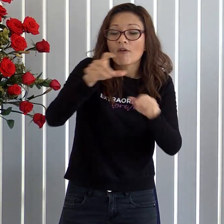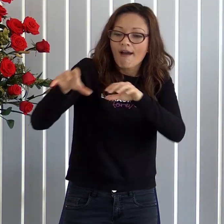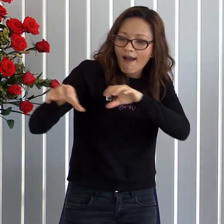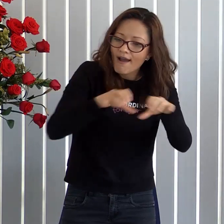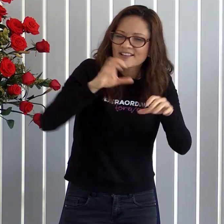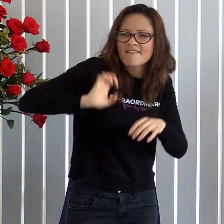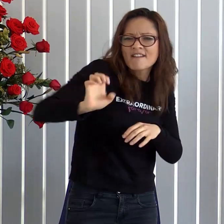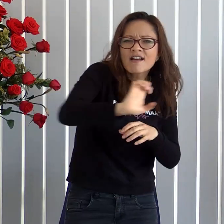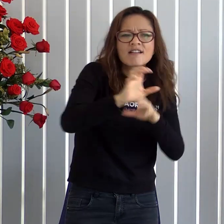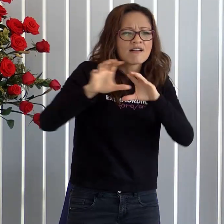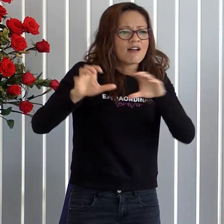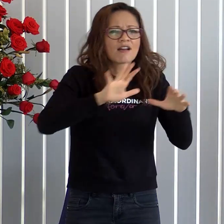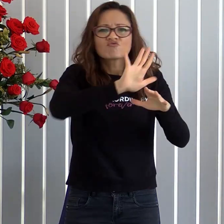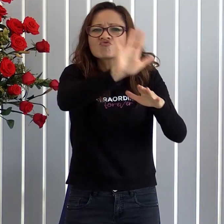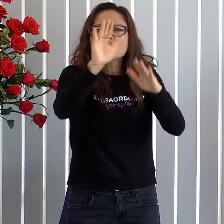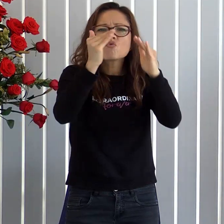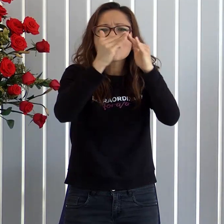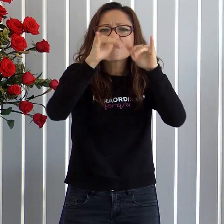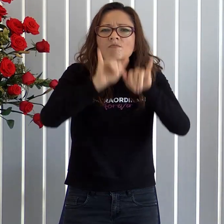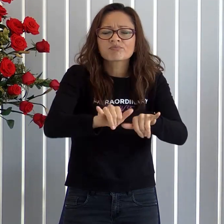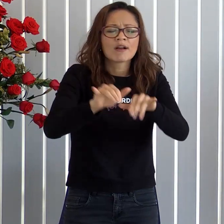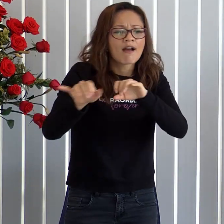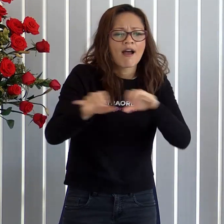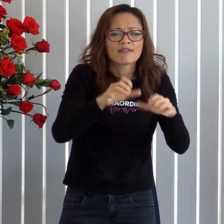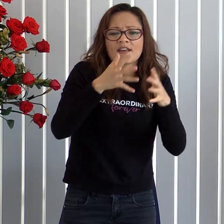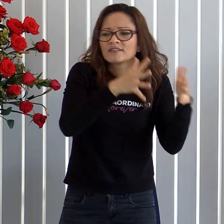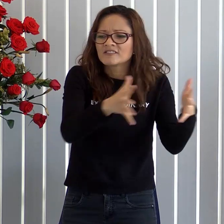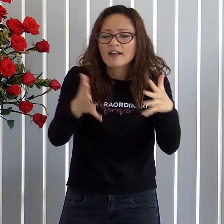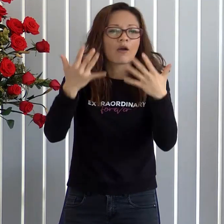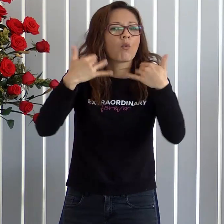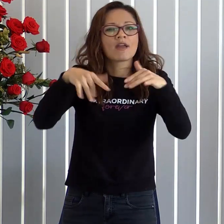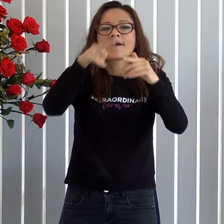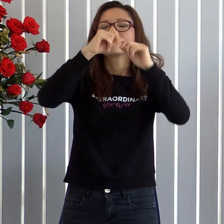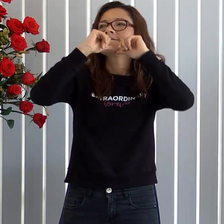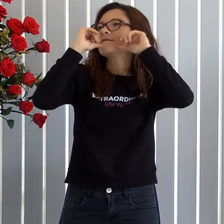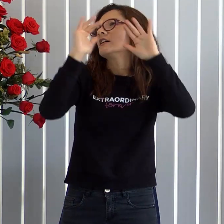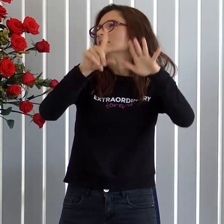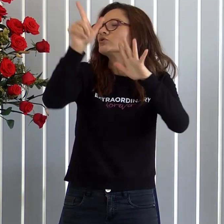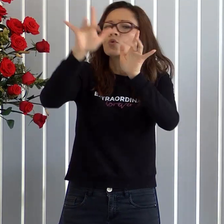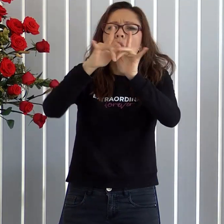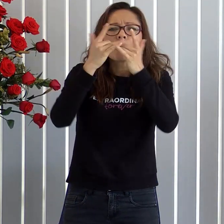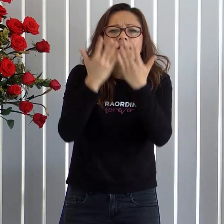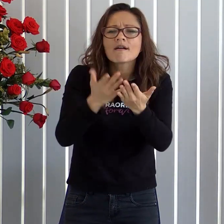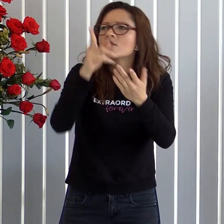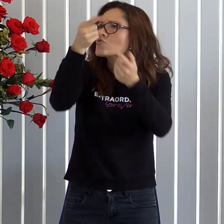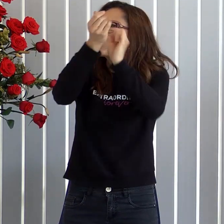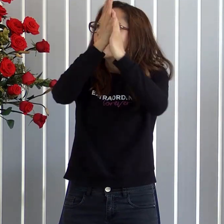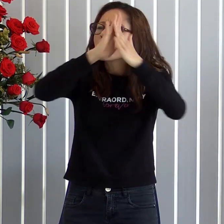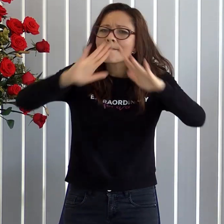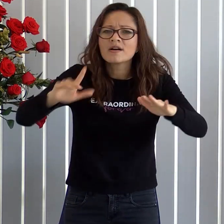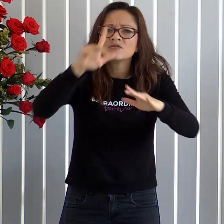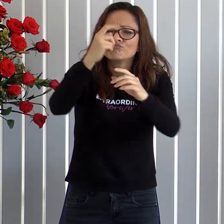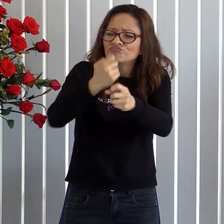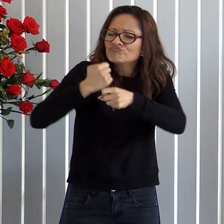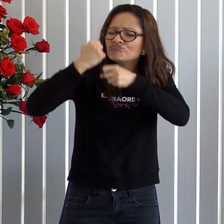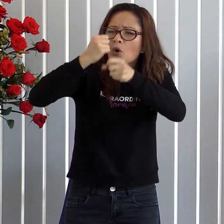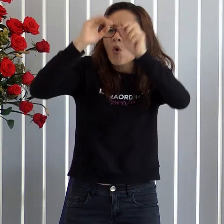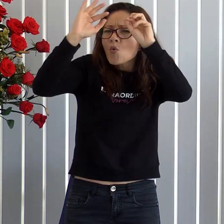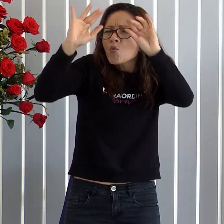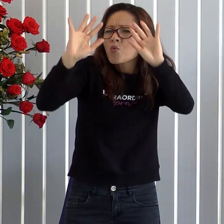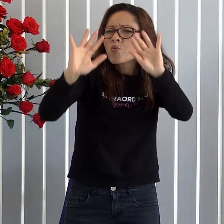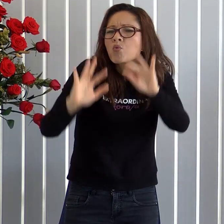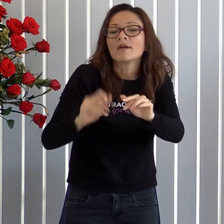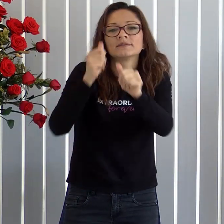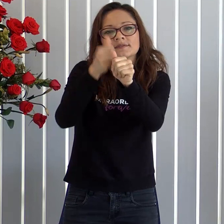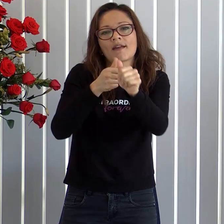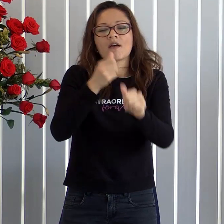iglesia, ahora en sus casas, Señor. Padre Celestial, que tu palabra, que tu paz, que tu poder sea inundando